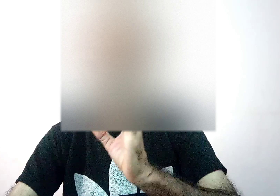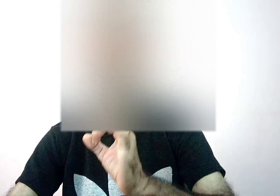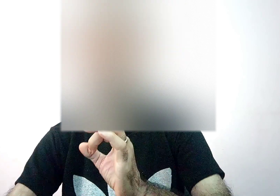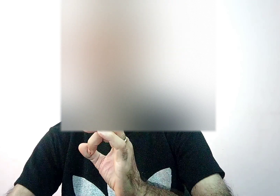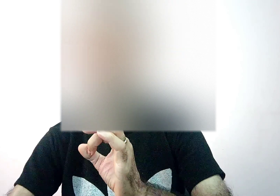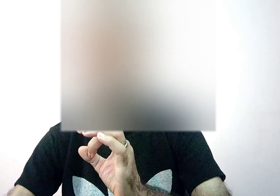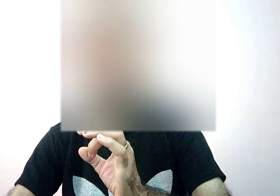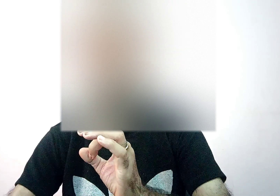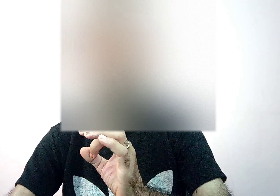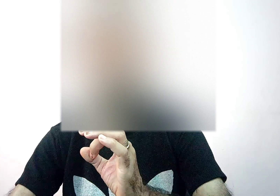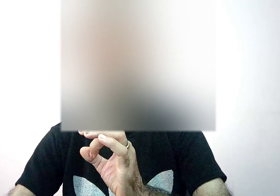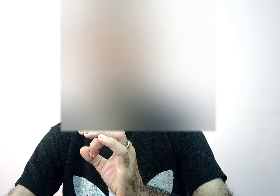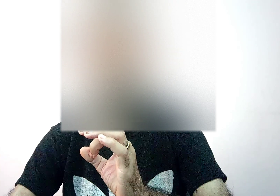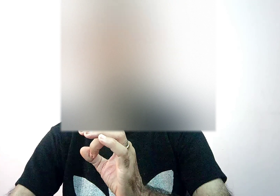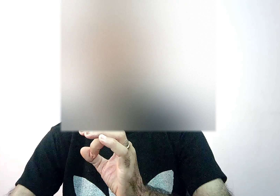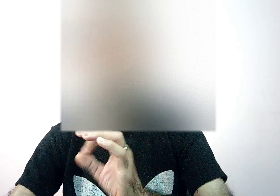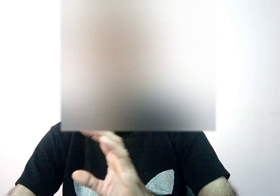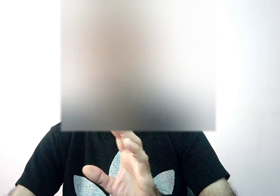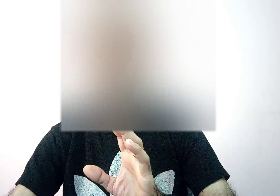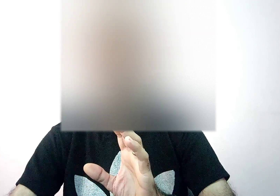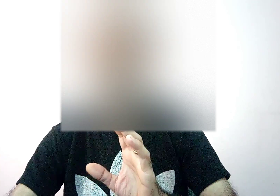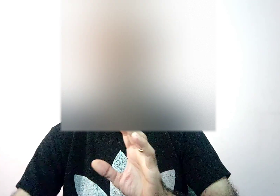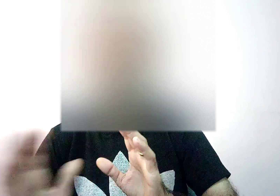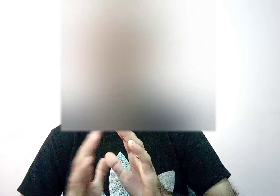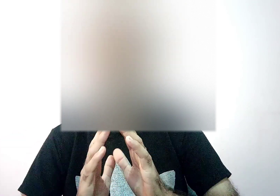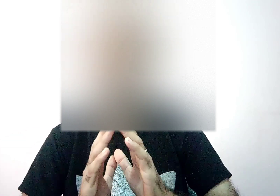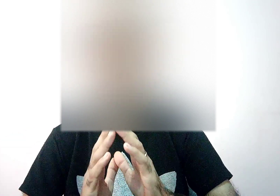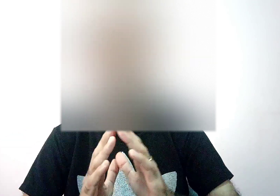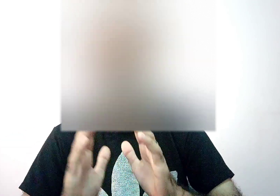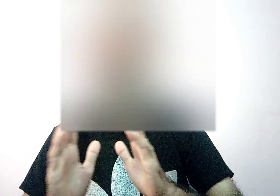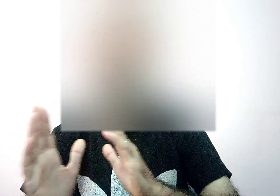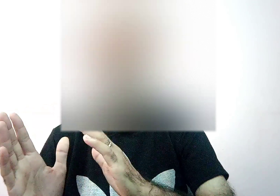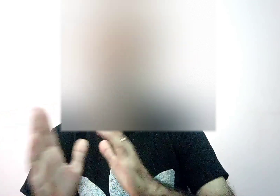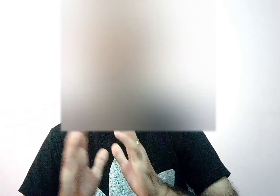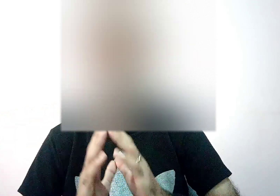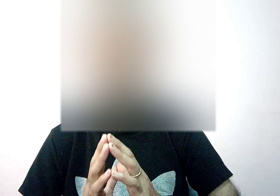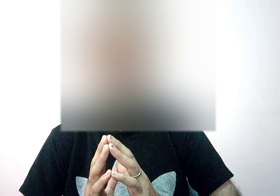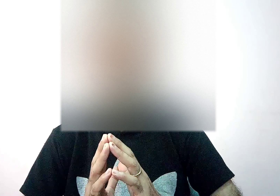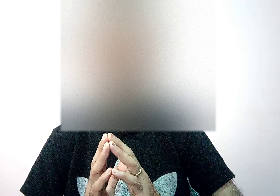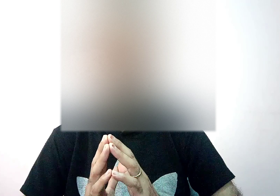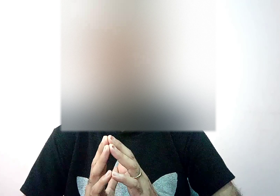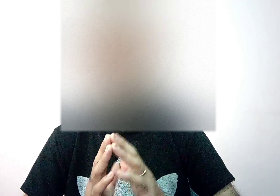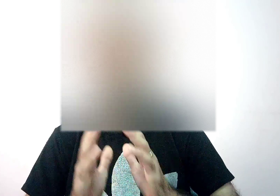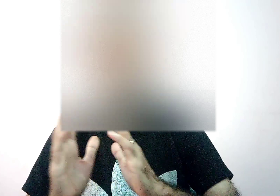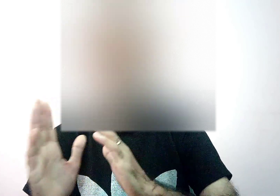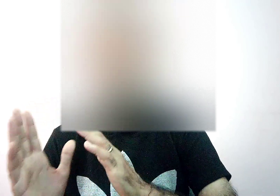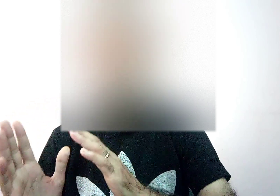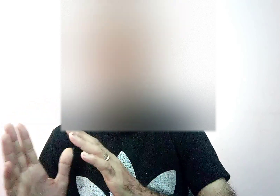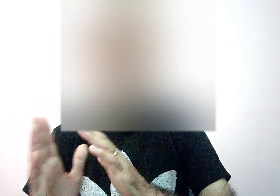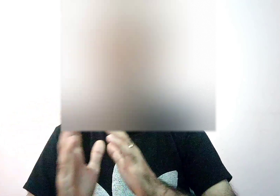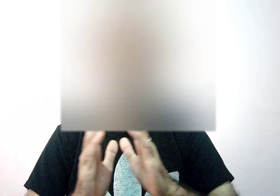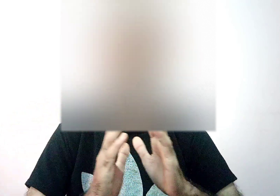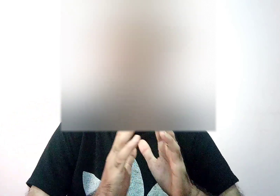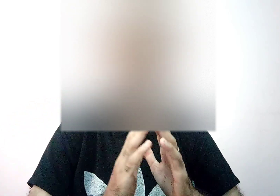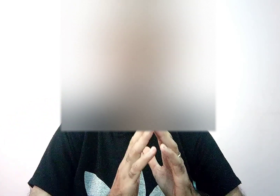اثيوبيا، ما تبقاش هي المسيطر الوحيد على موضوع سد النهضه. بالنسبه لتشغيله، بالنسبه لمراحل